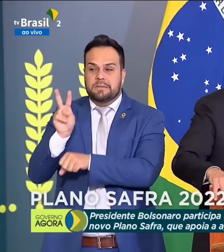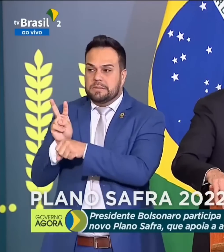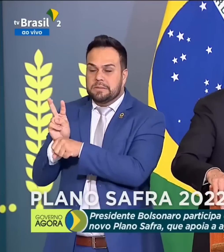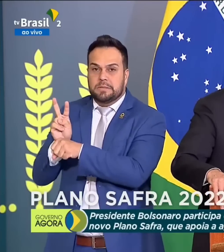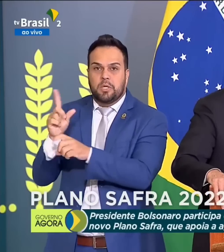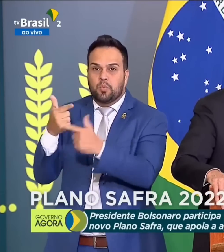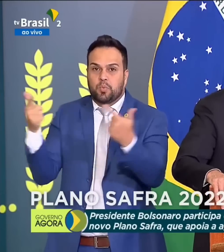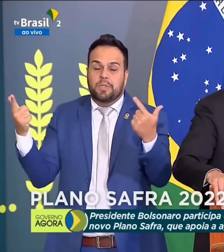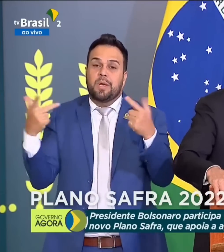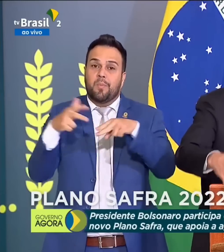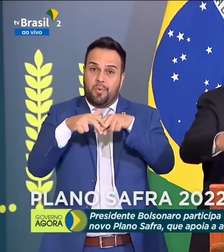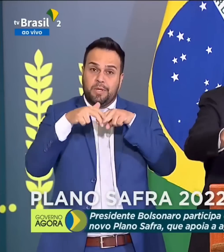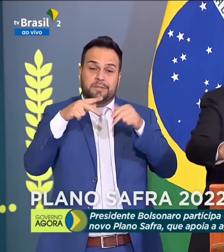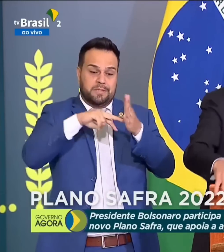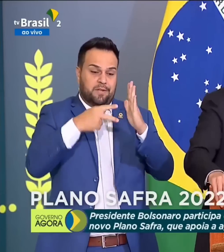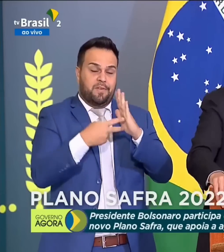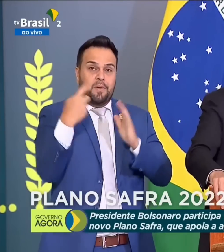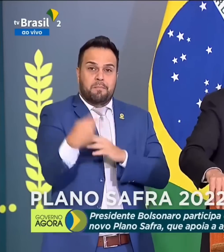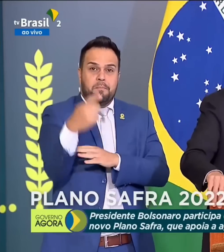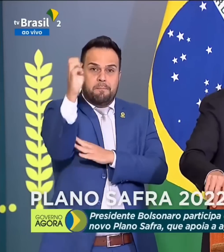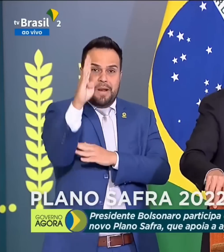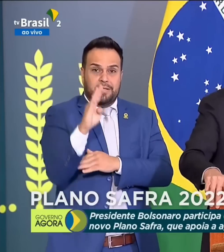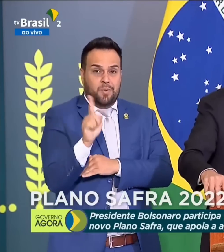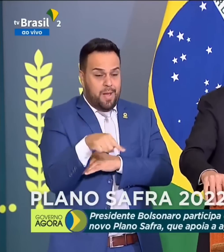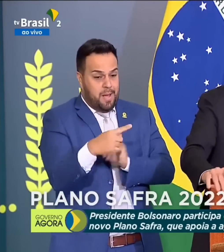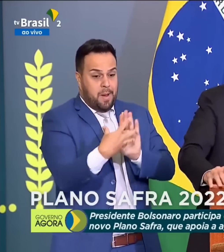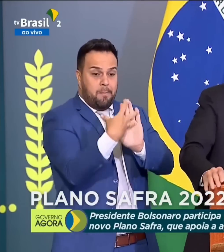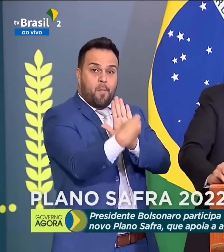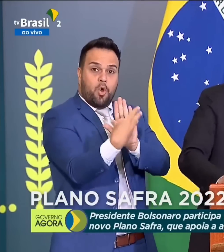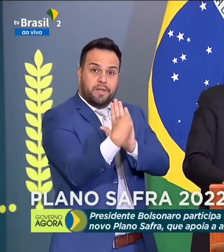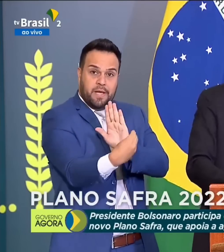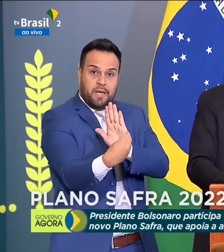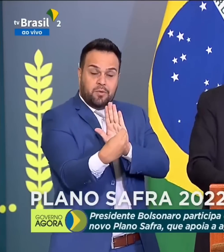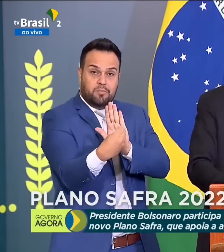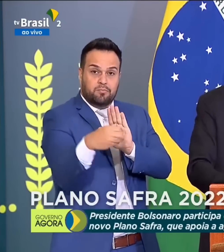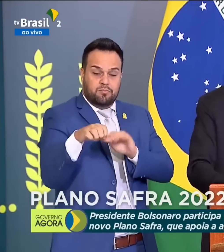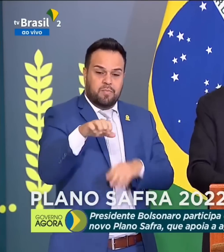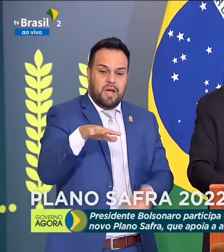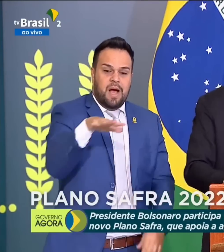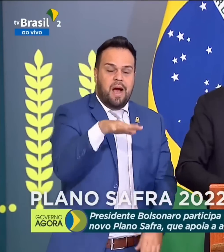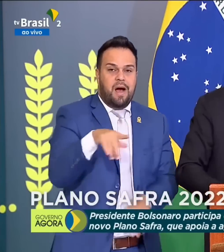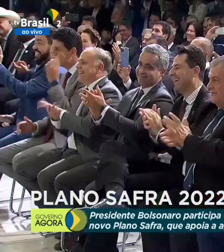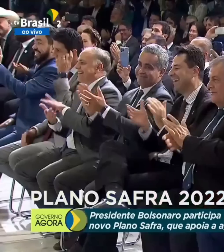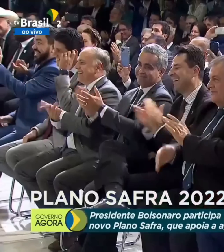um exemplo para o mundo na questão do agronegócio.